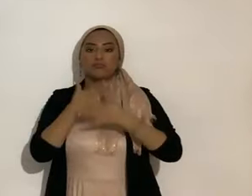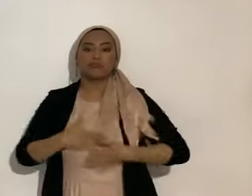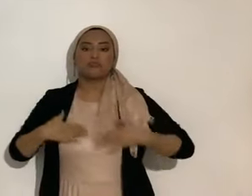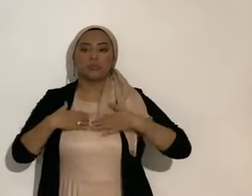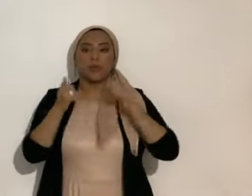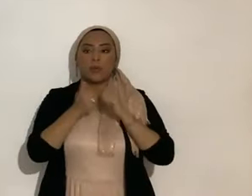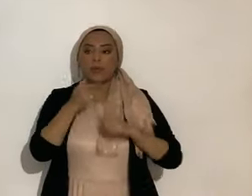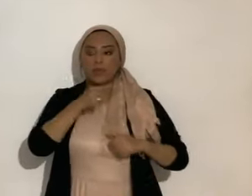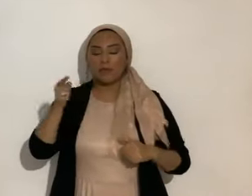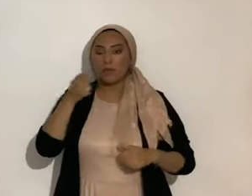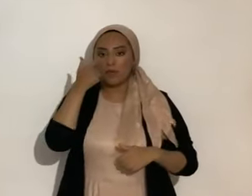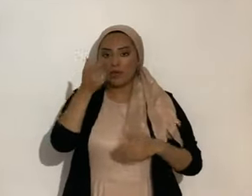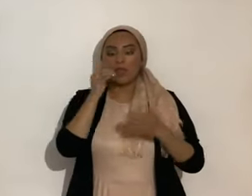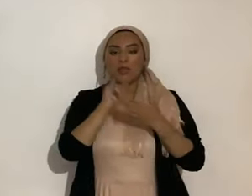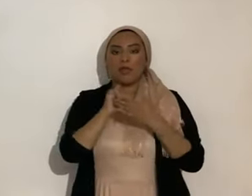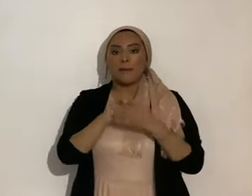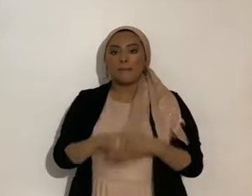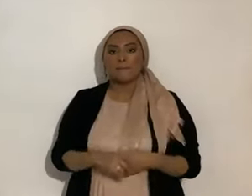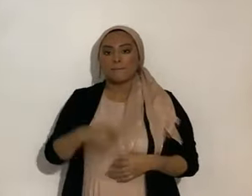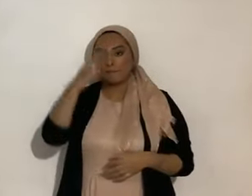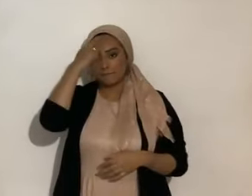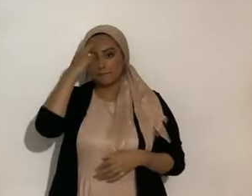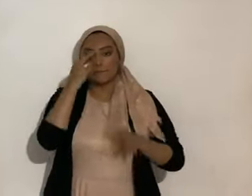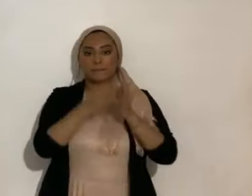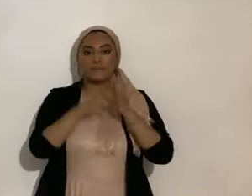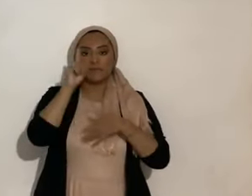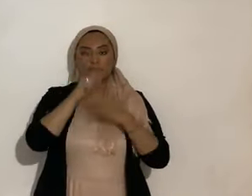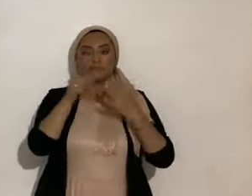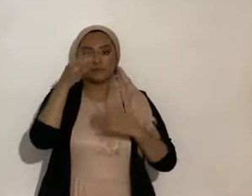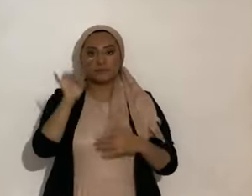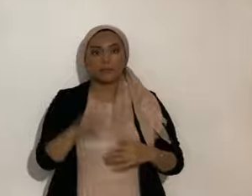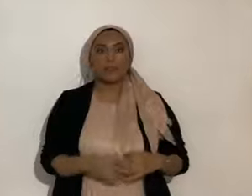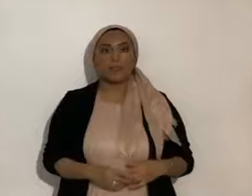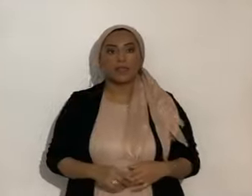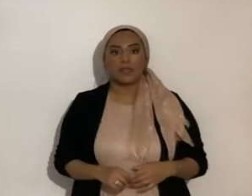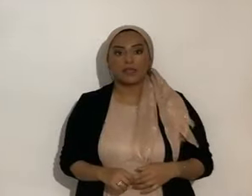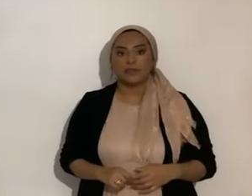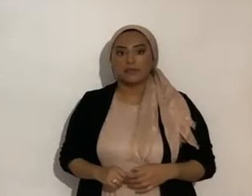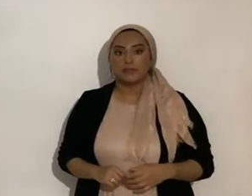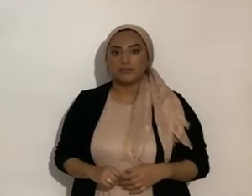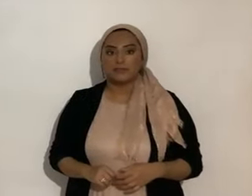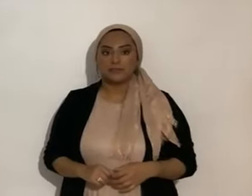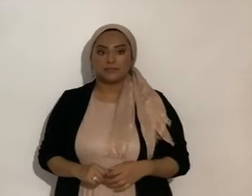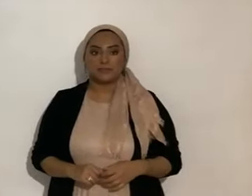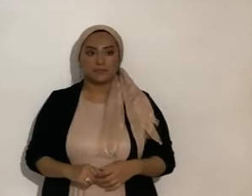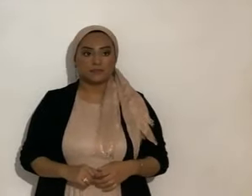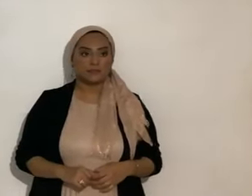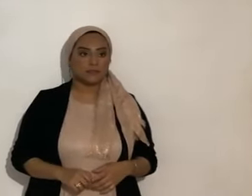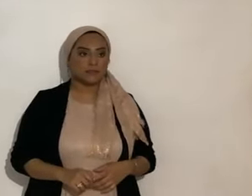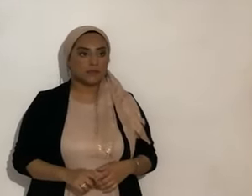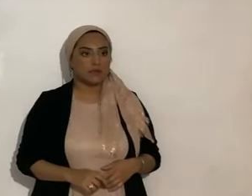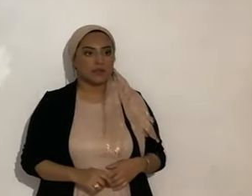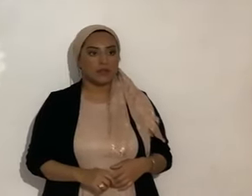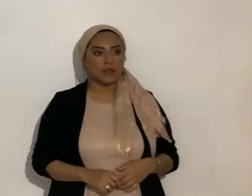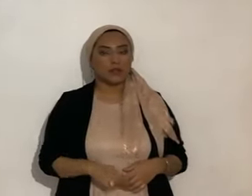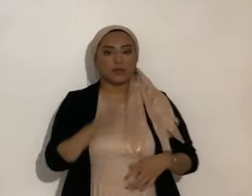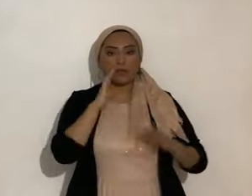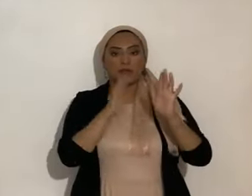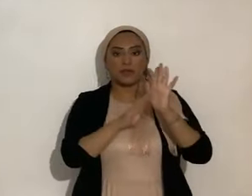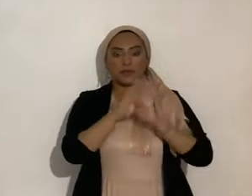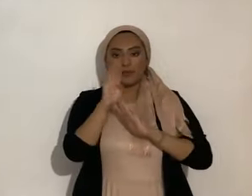con ellos. Busquen esa cita. ¿Sí? Romanos 1:28. Entonces, no justifique los pecados tuyos y saldrás adelante.